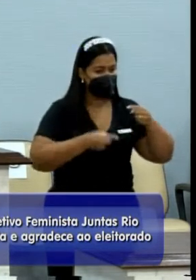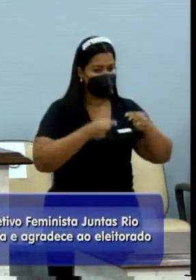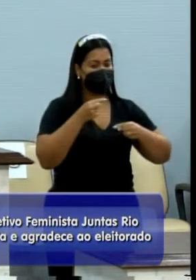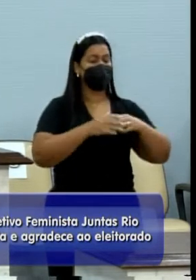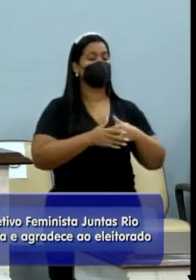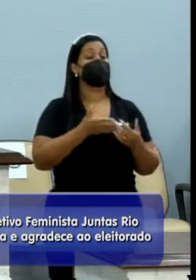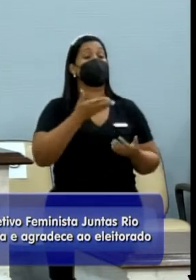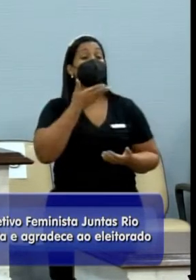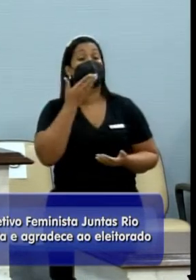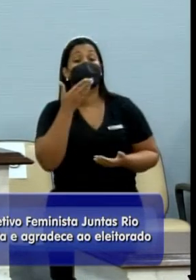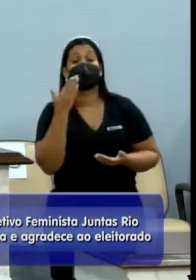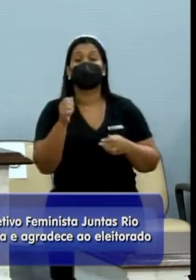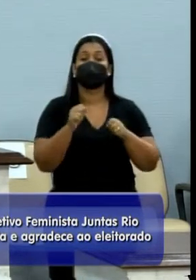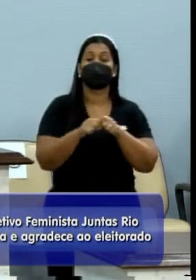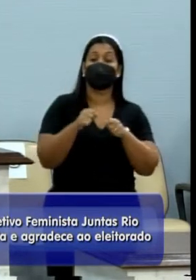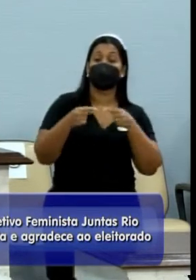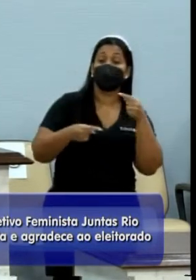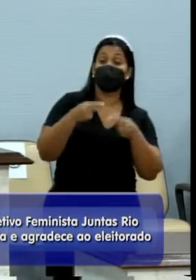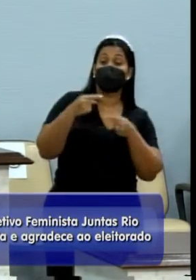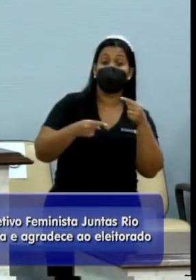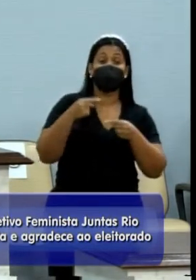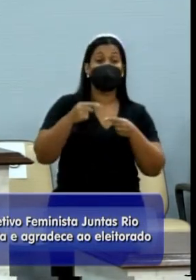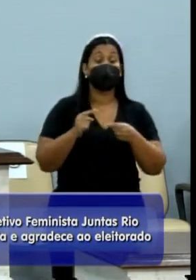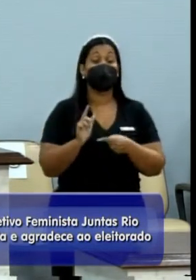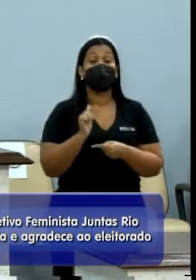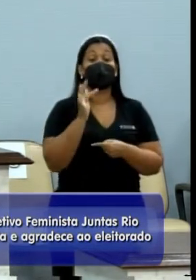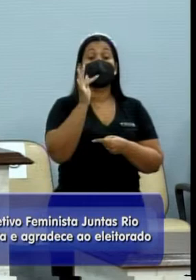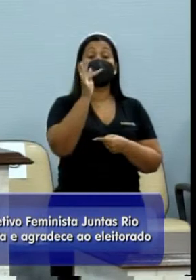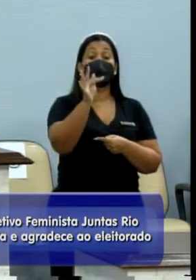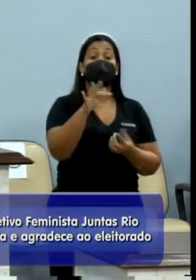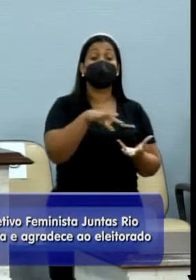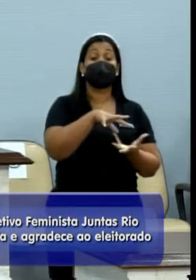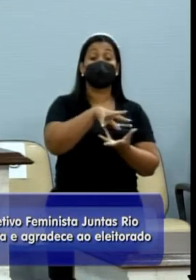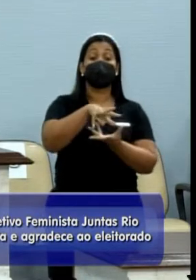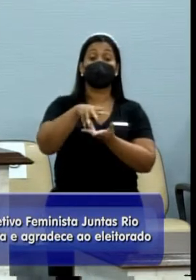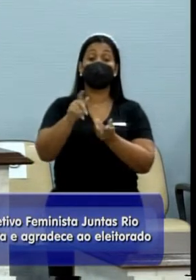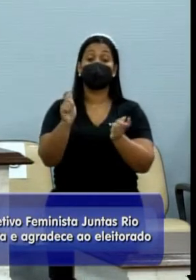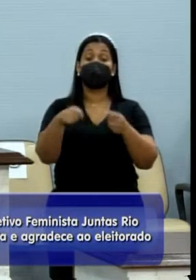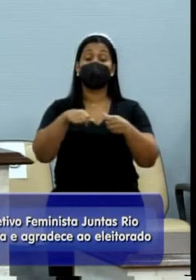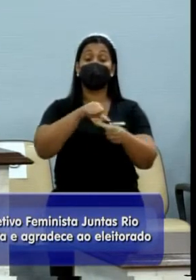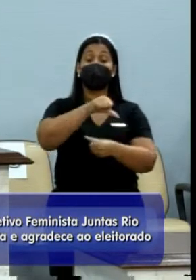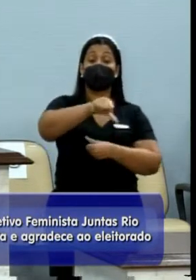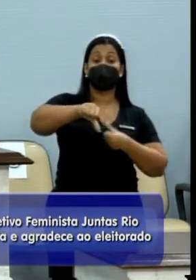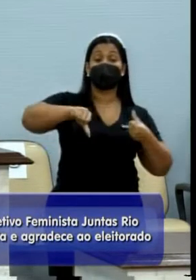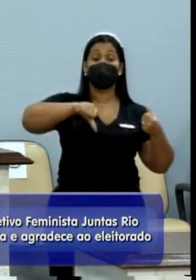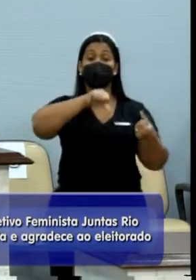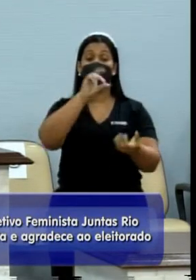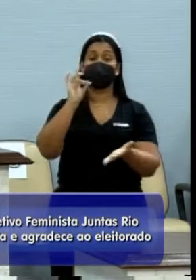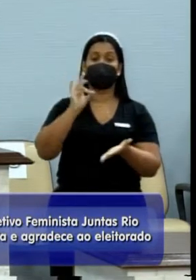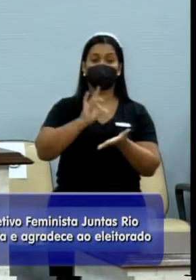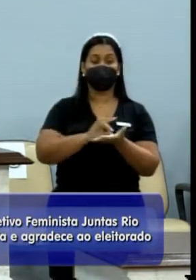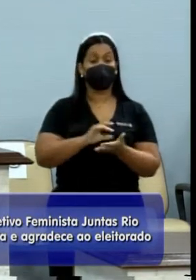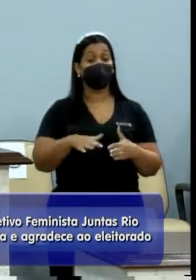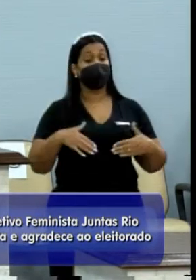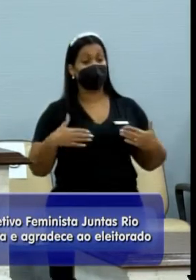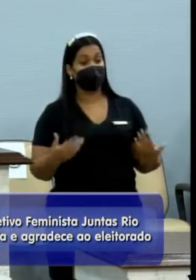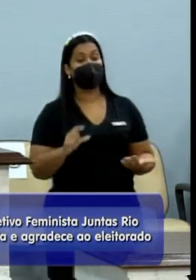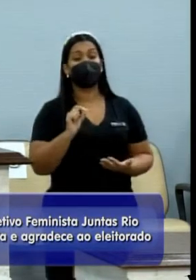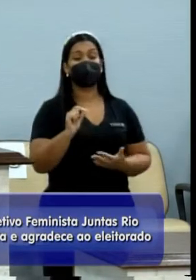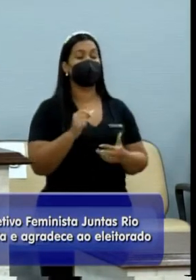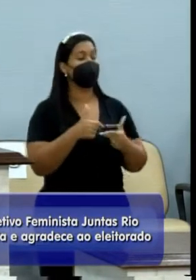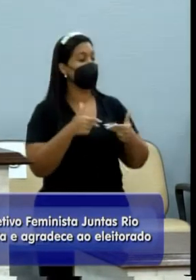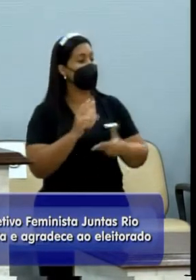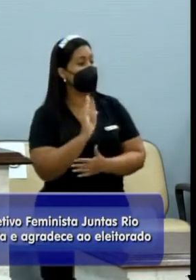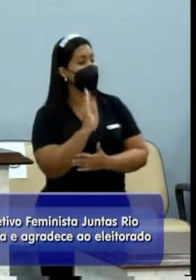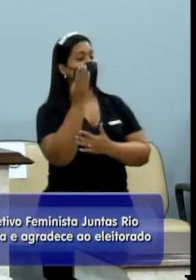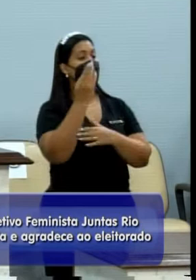fácil acreditar que o fim do mundo vai chegar do que é possível mudar a realidade, é aí que o fascismo